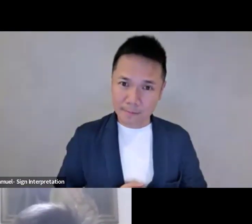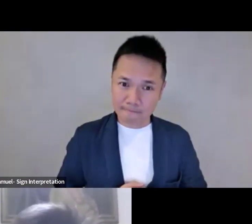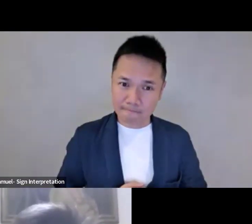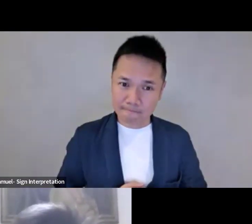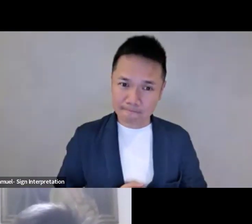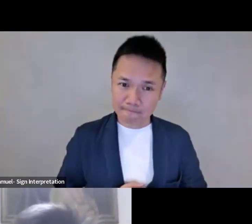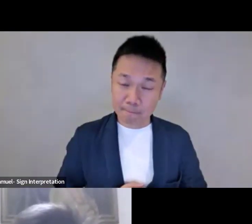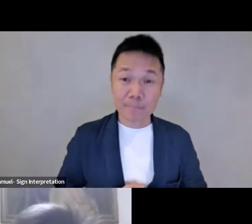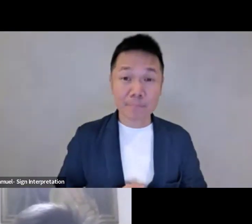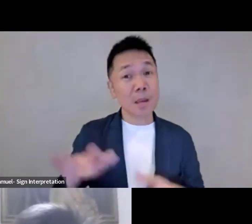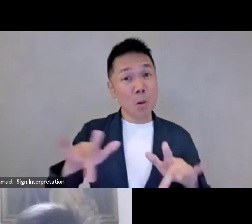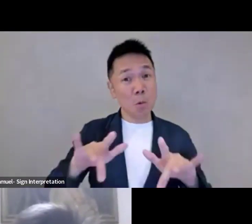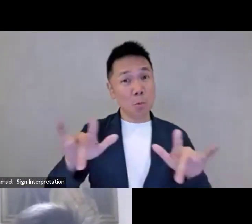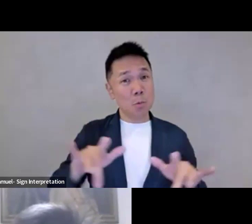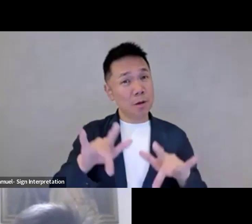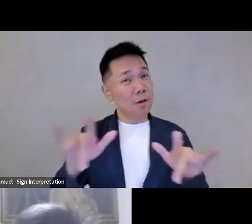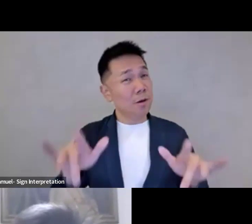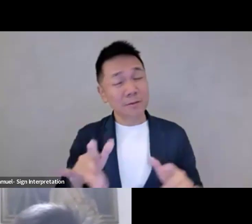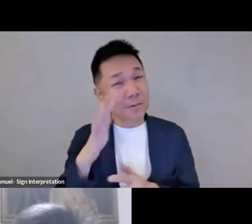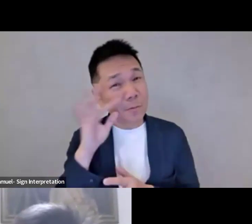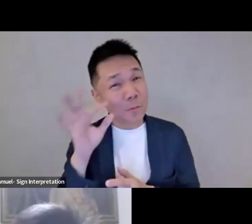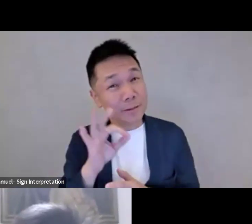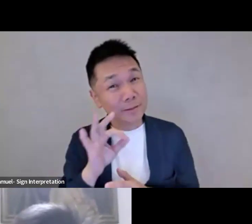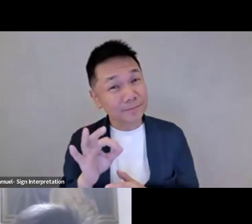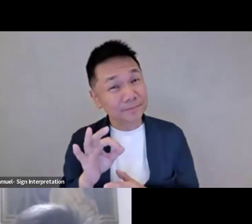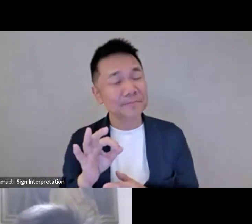我们只是确认一下，是不是大家都可以听到？